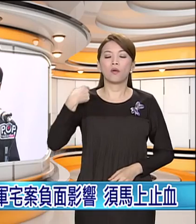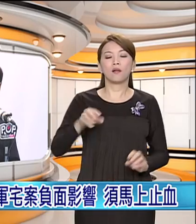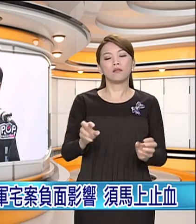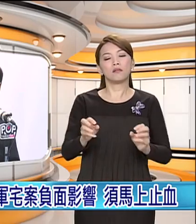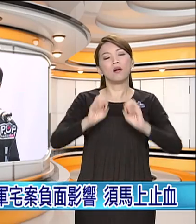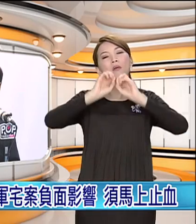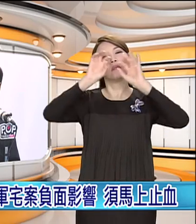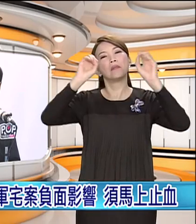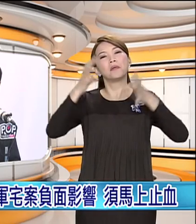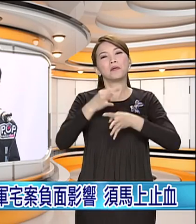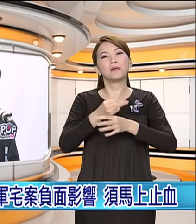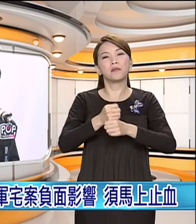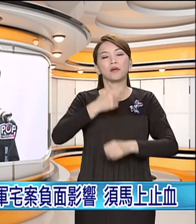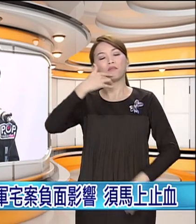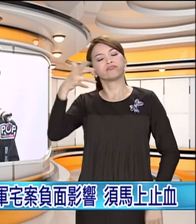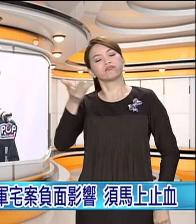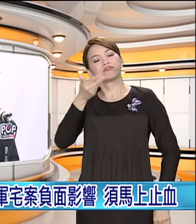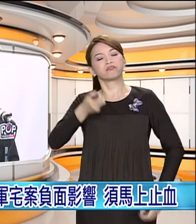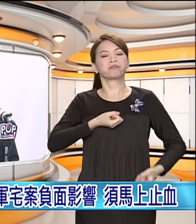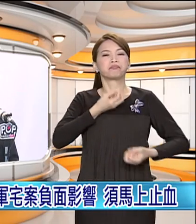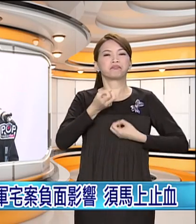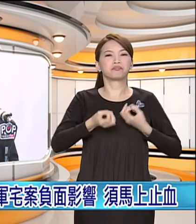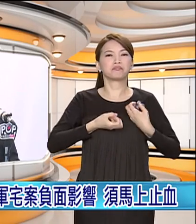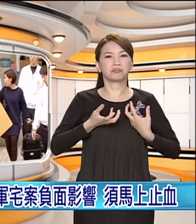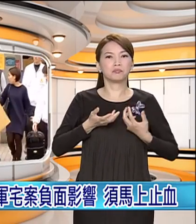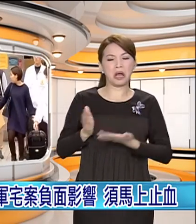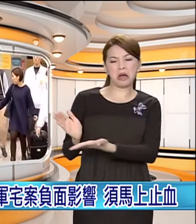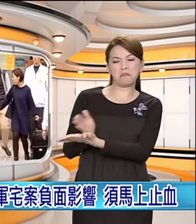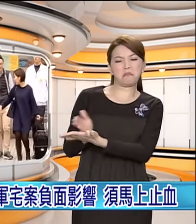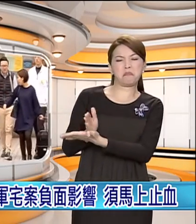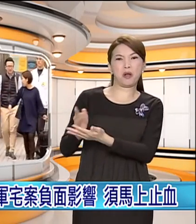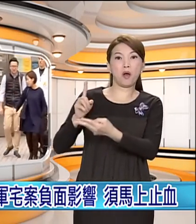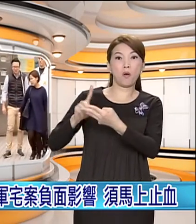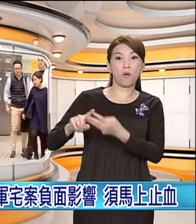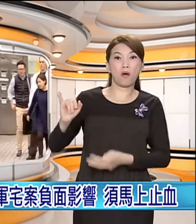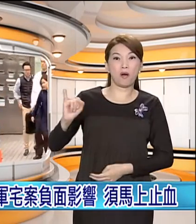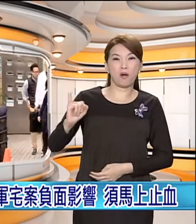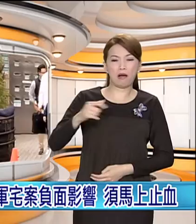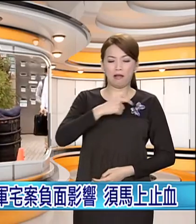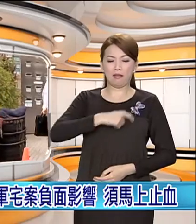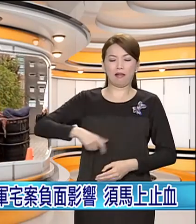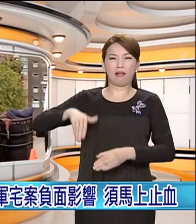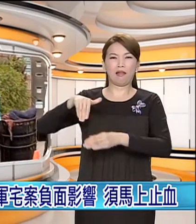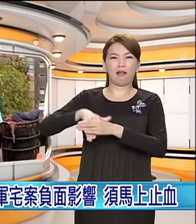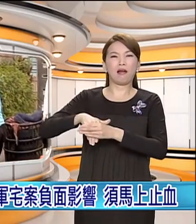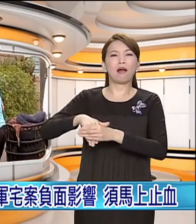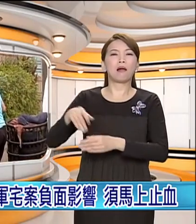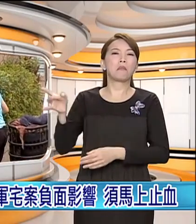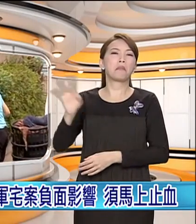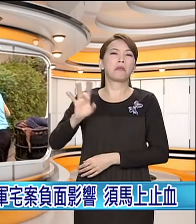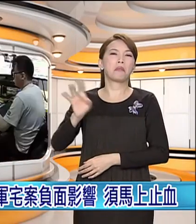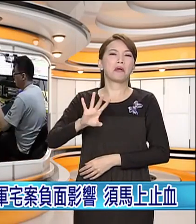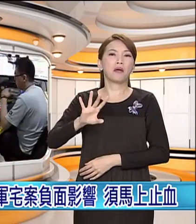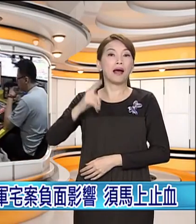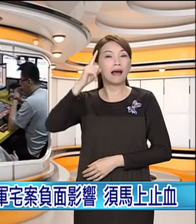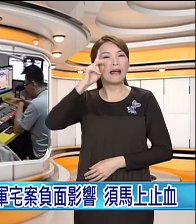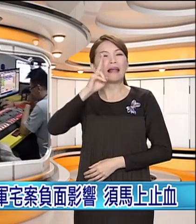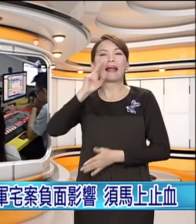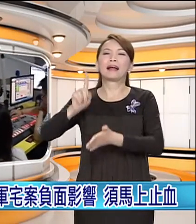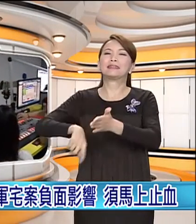评王如玄没有选举过，把事情看得太轻松。军宅案已经为国民